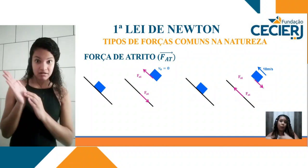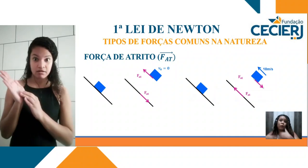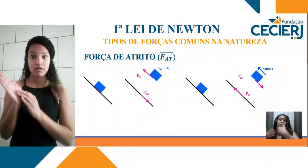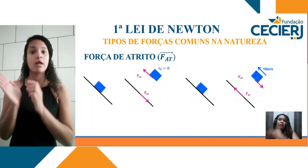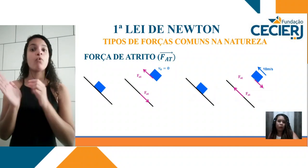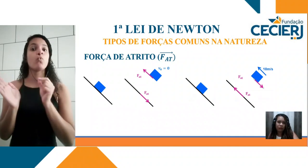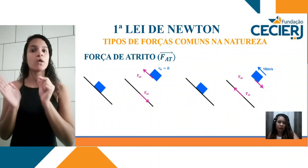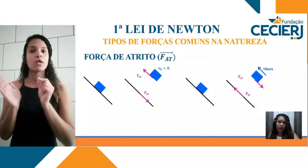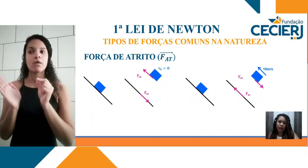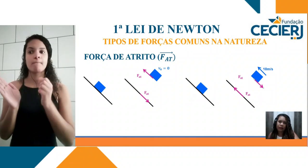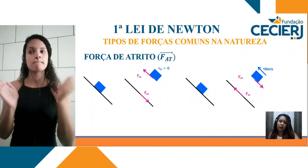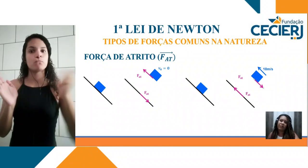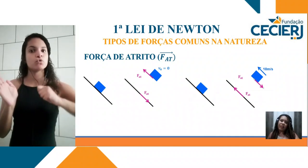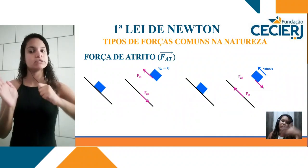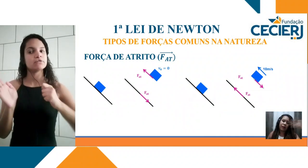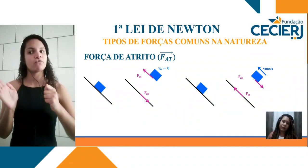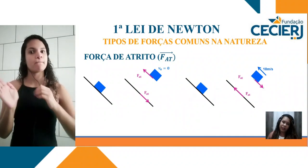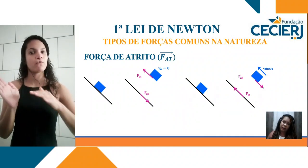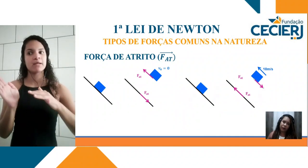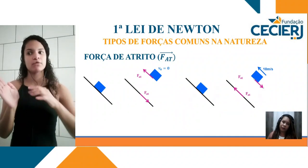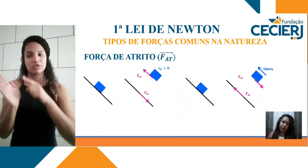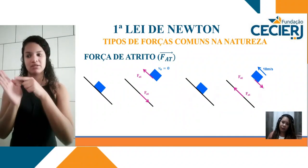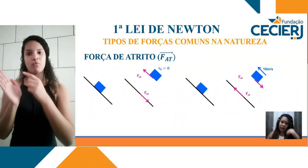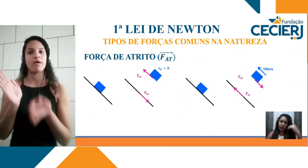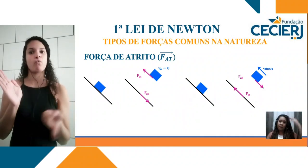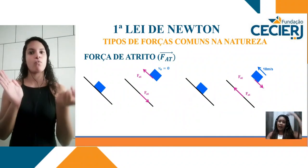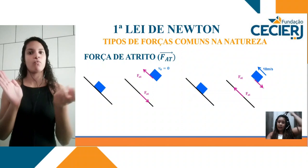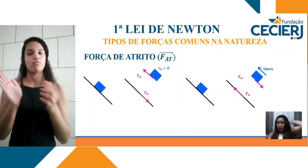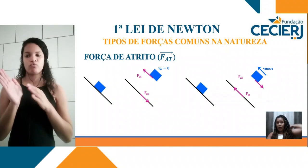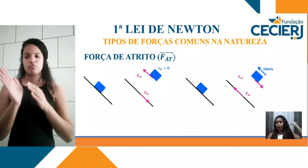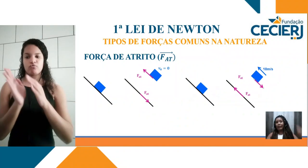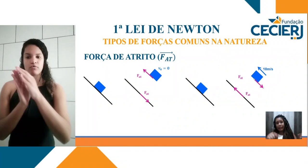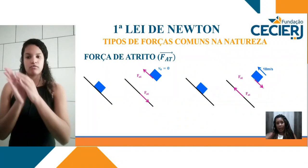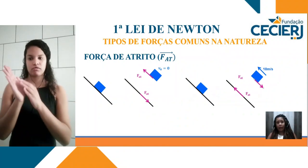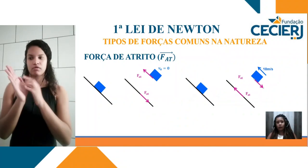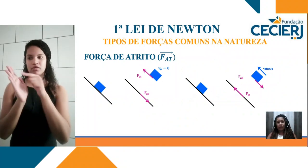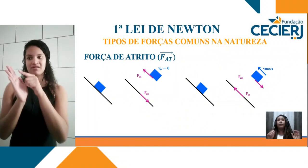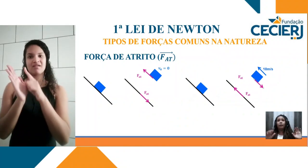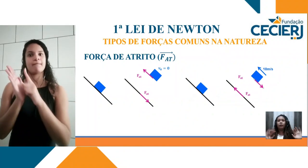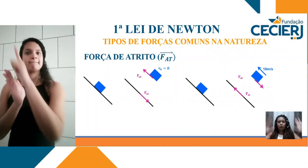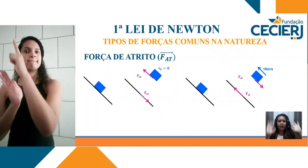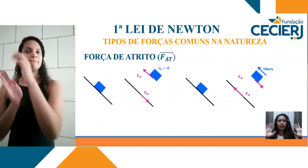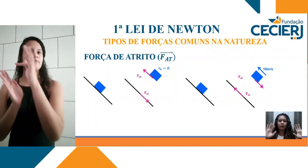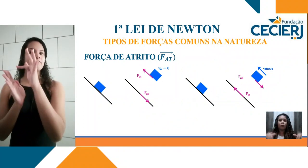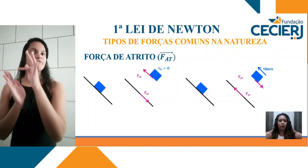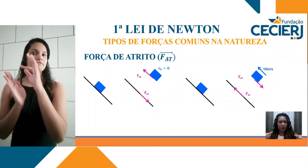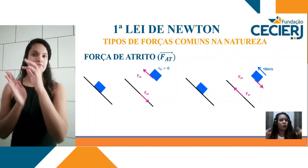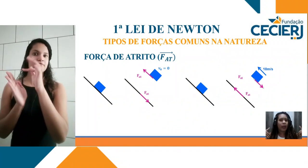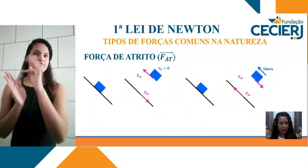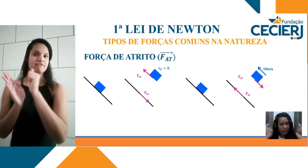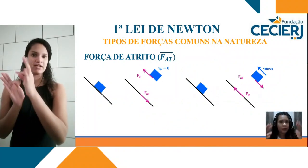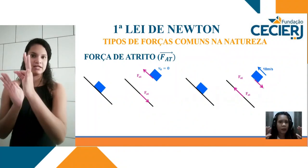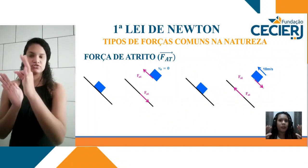seria o possível movimento dele. Então, a FAT é para cima. Mas se o carro está ligado, está andando para cima, o